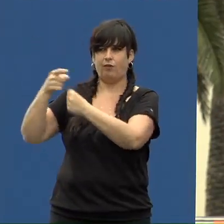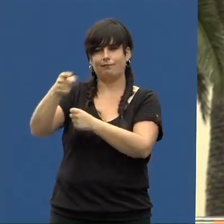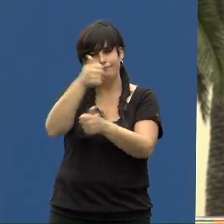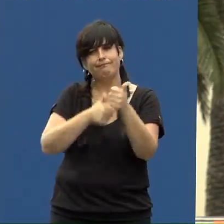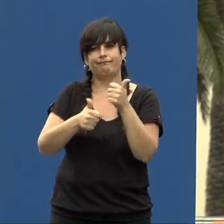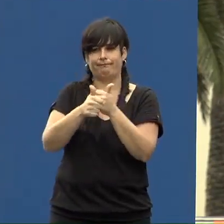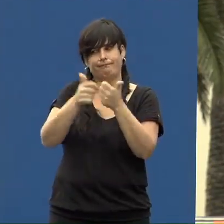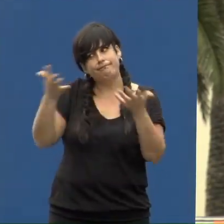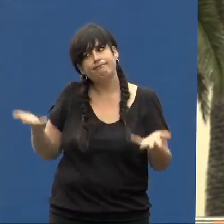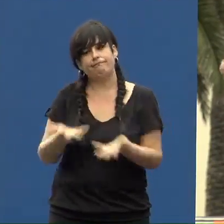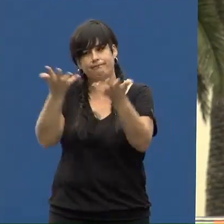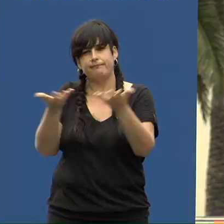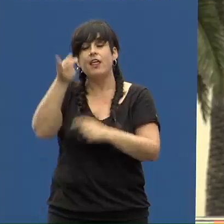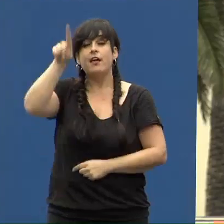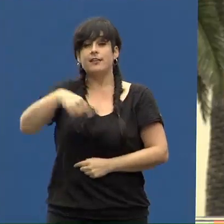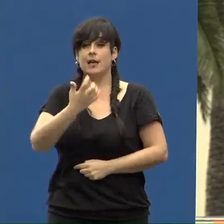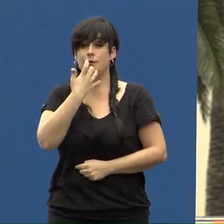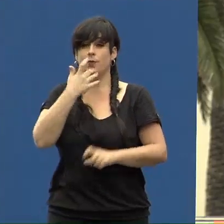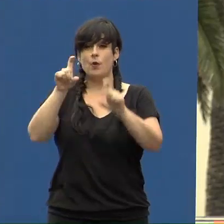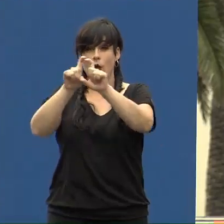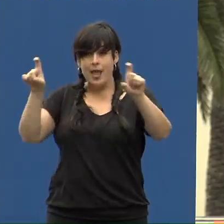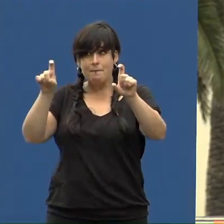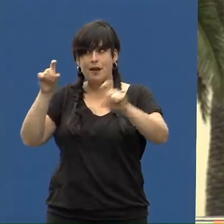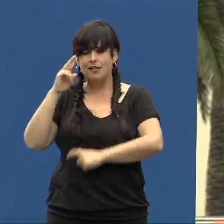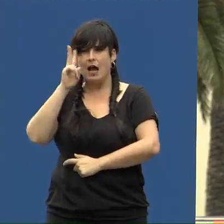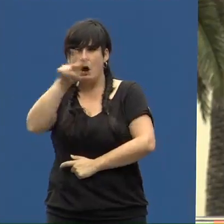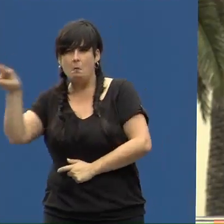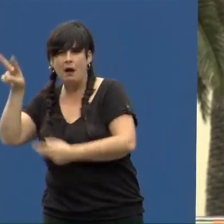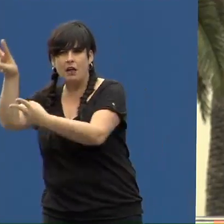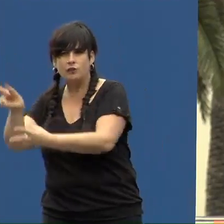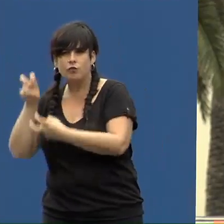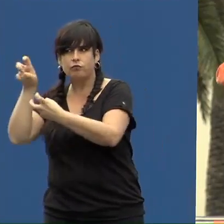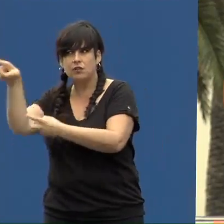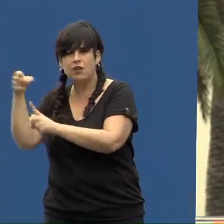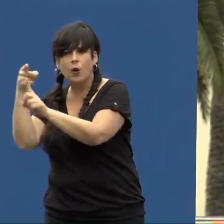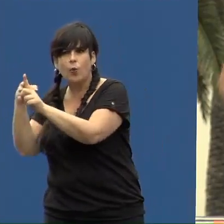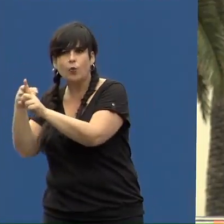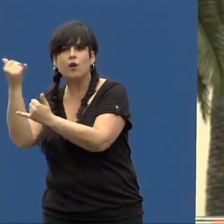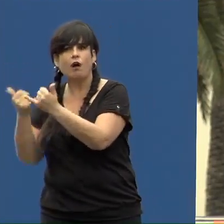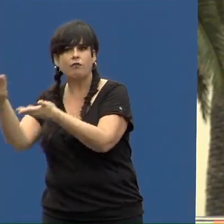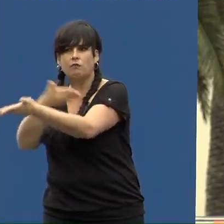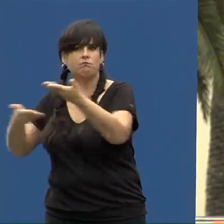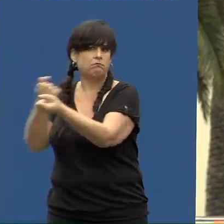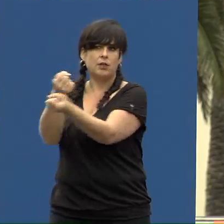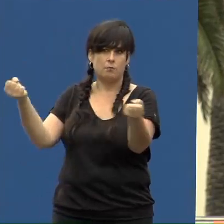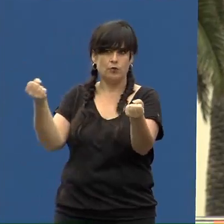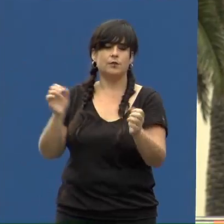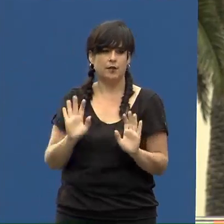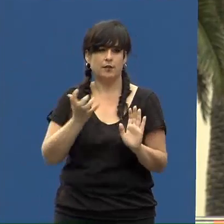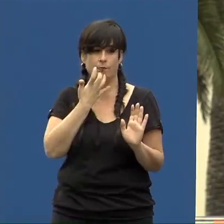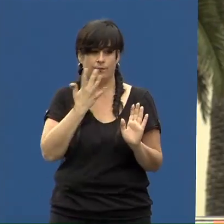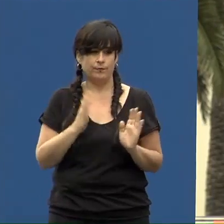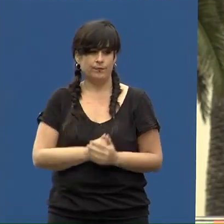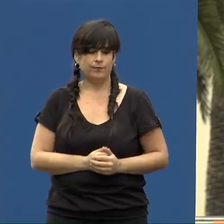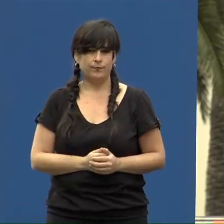que ninguna empresa que opere en paraísos fiscales trabajará con nuestro ayuntamiento. Eso, entre muchas otras cosas.